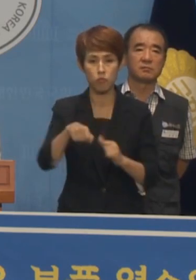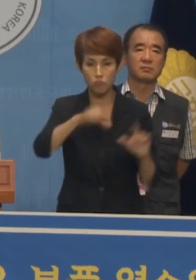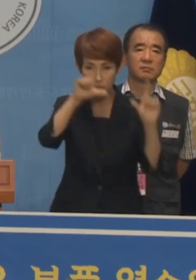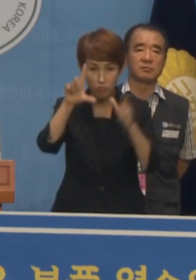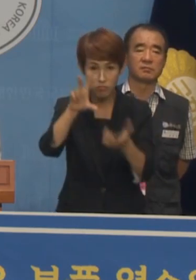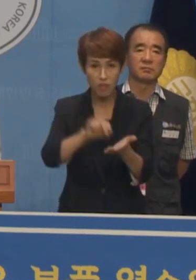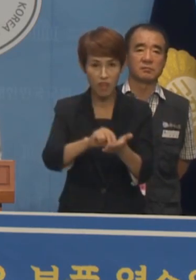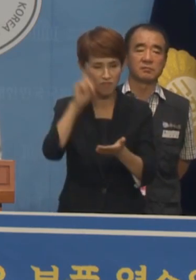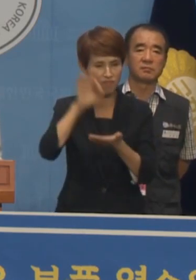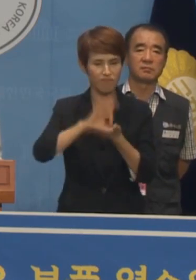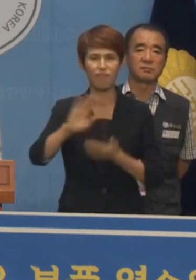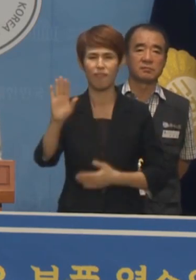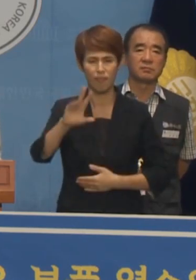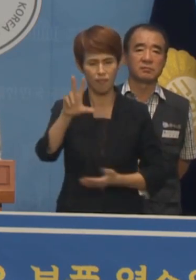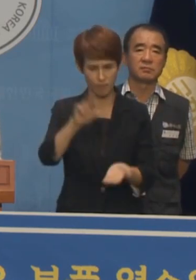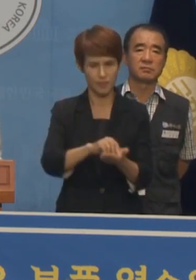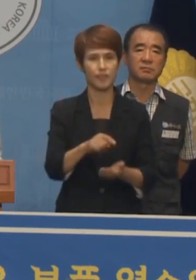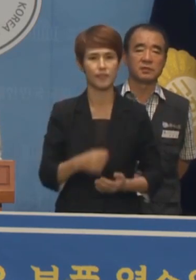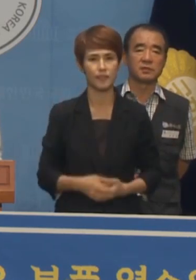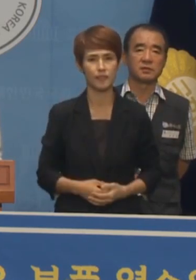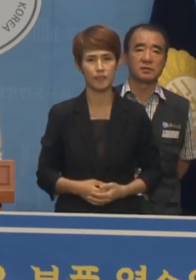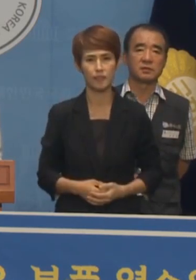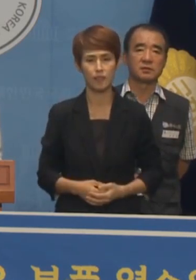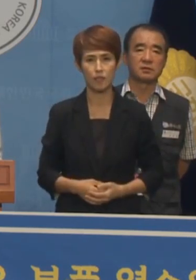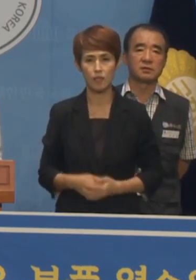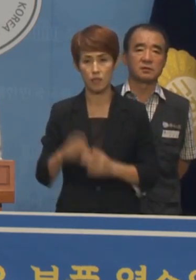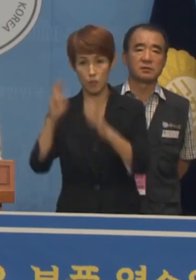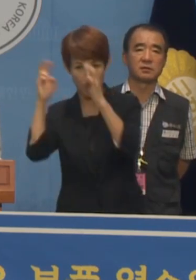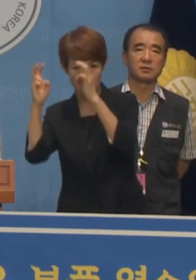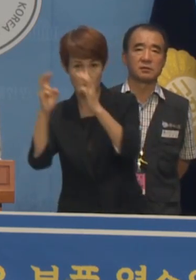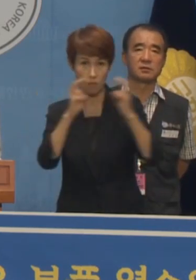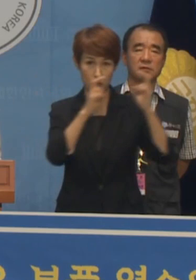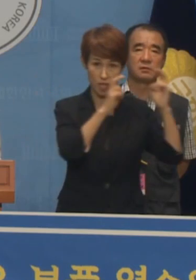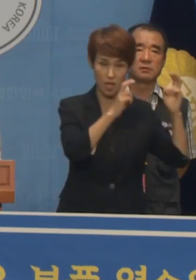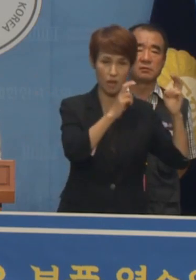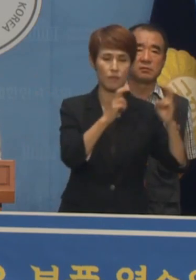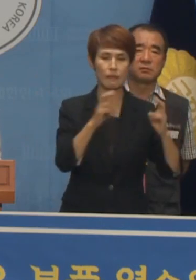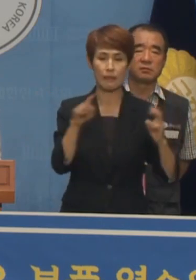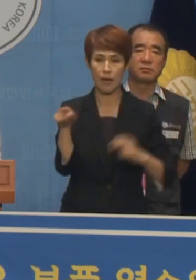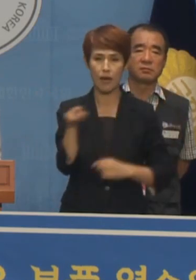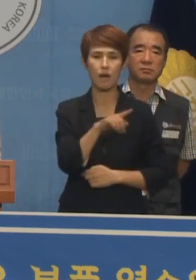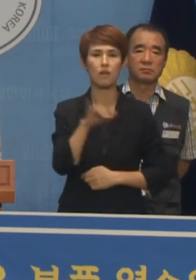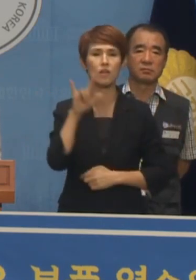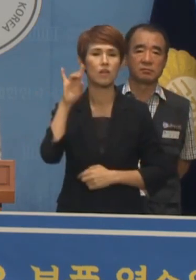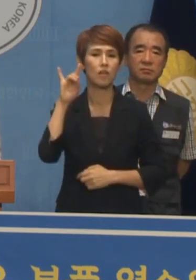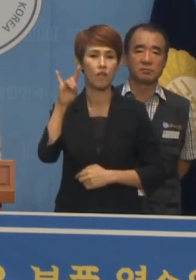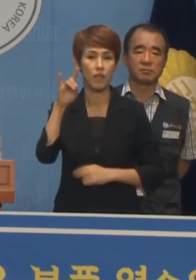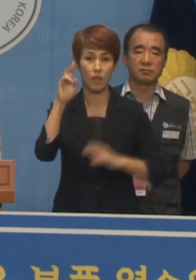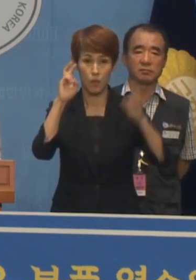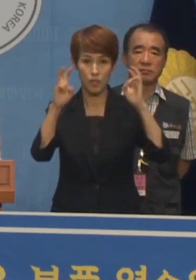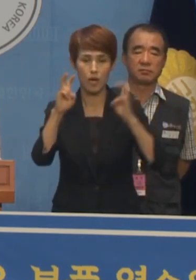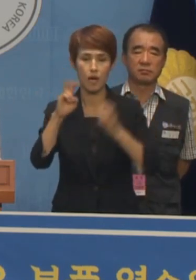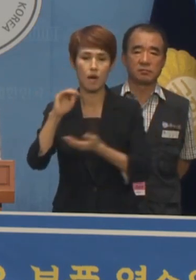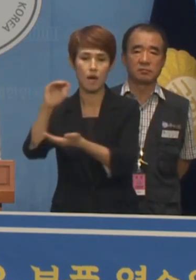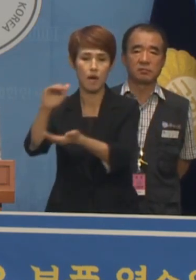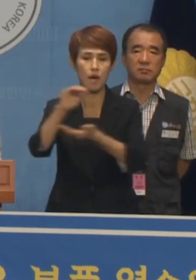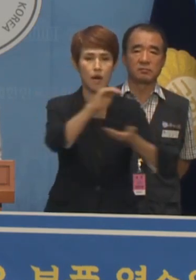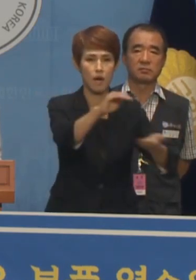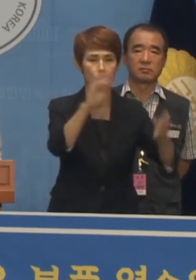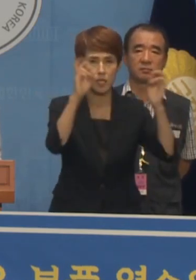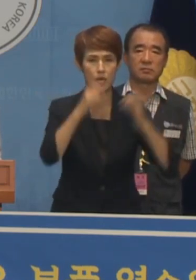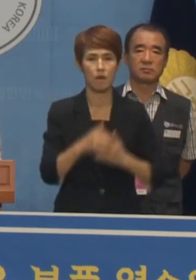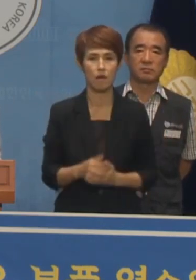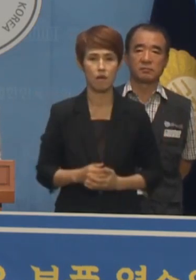않는다는 것입니다. 또 하나는 두 기업이 모두 현대자동차 납품업체라는 것입니다.